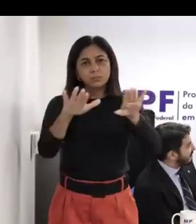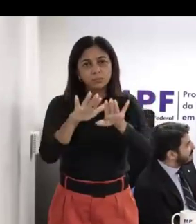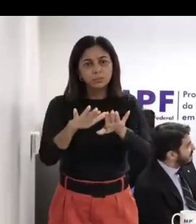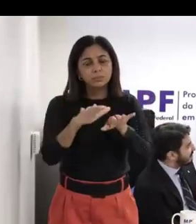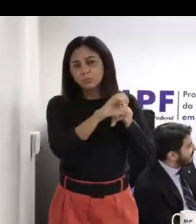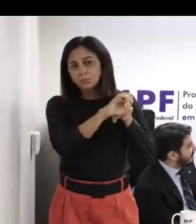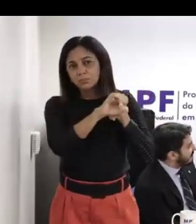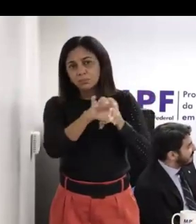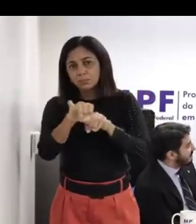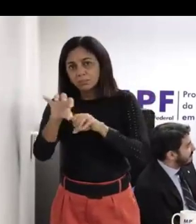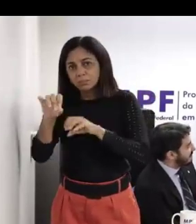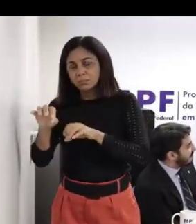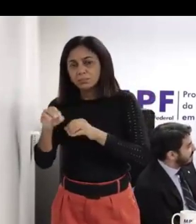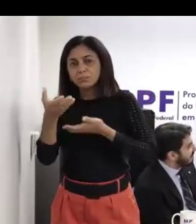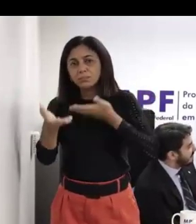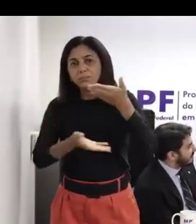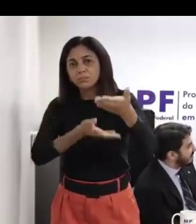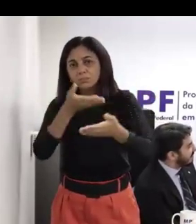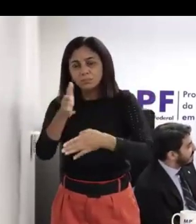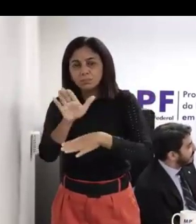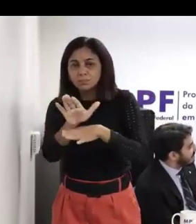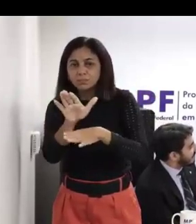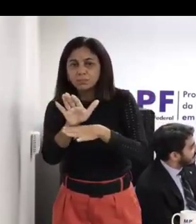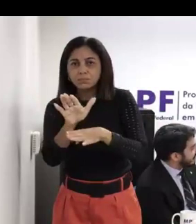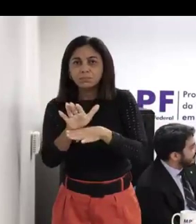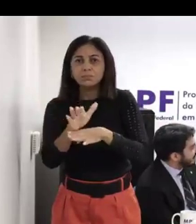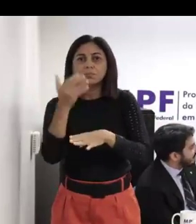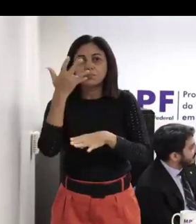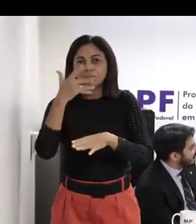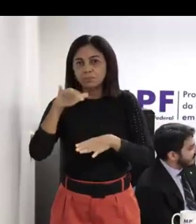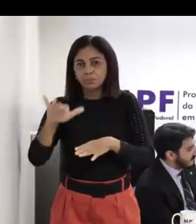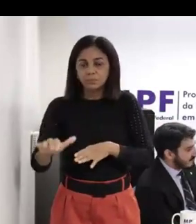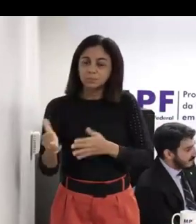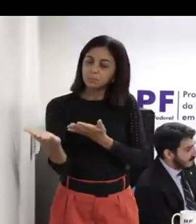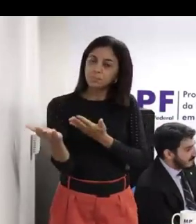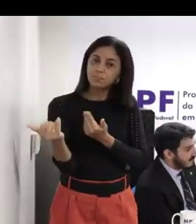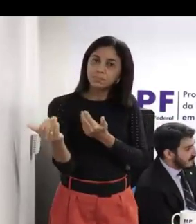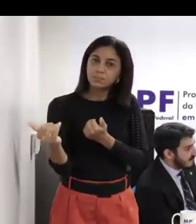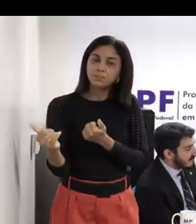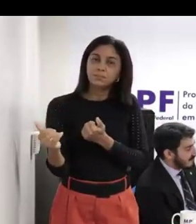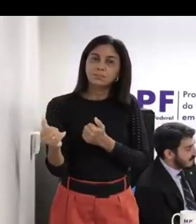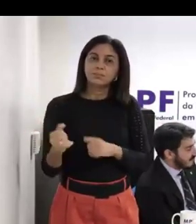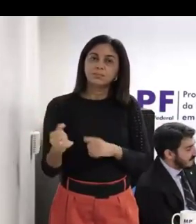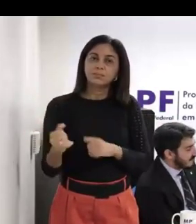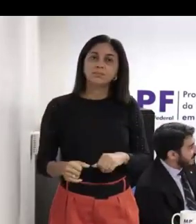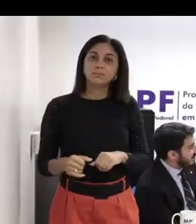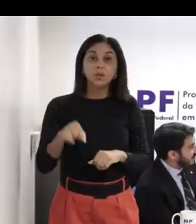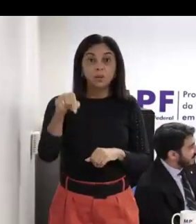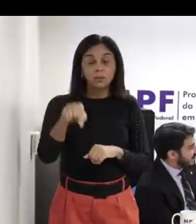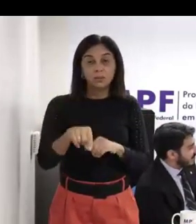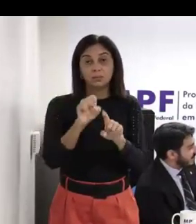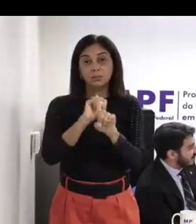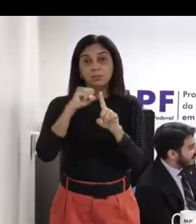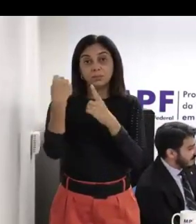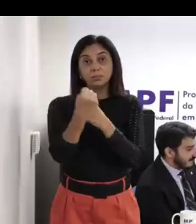cuidar e zelar por nossas crianças e adolescentes a nossa responsabilidade como sociedade é garantir que todas as crianças e